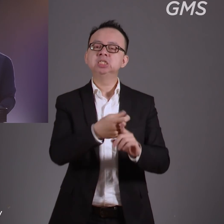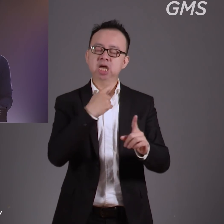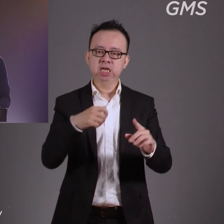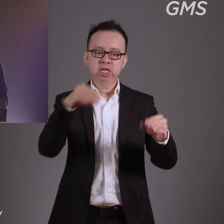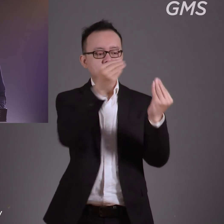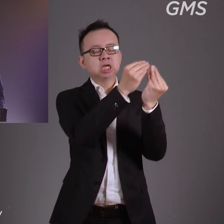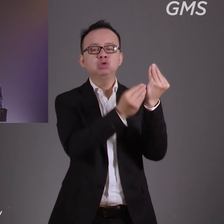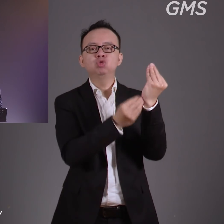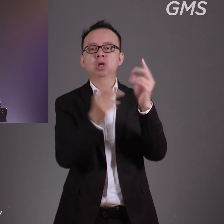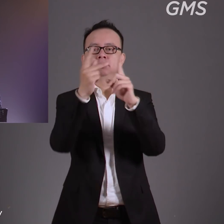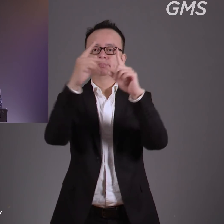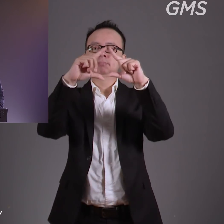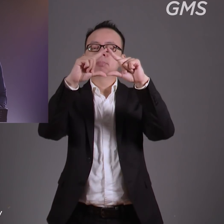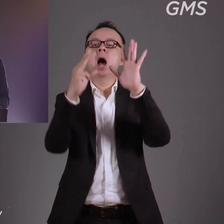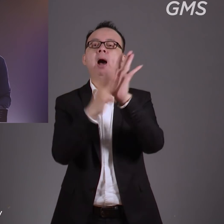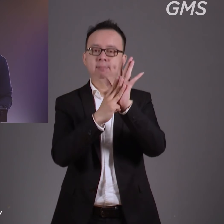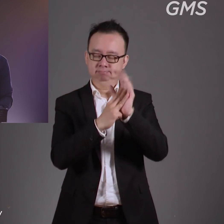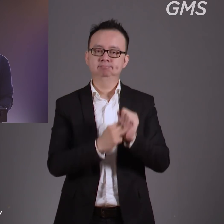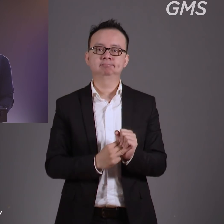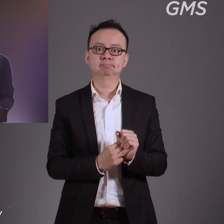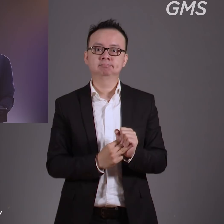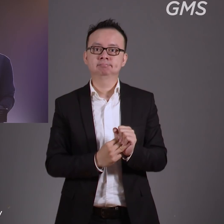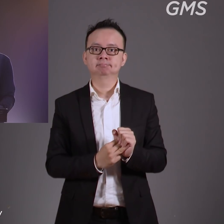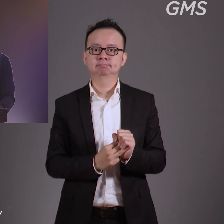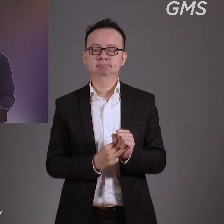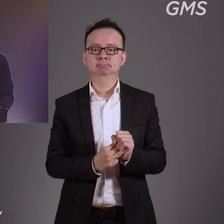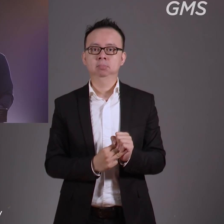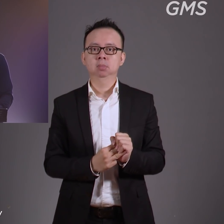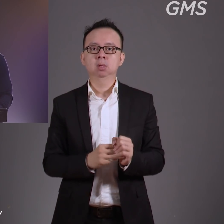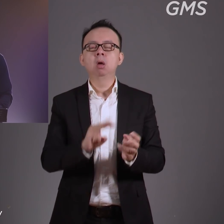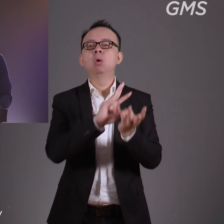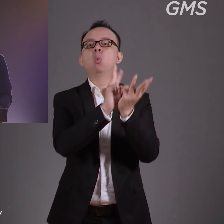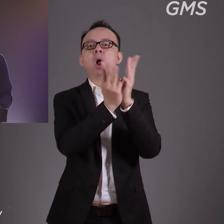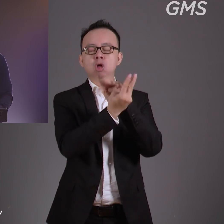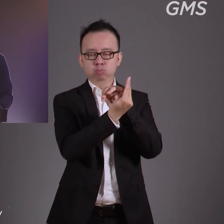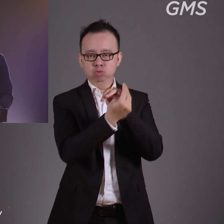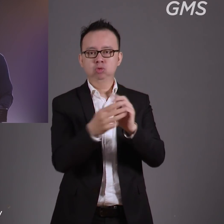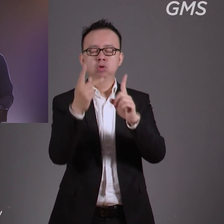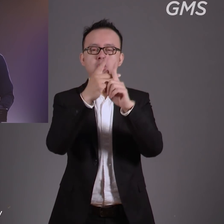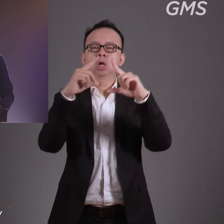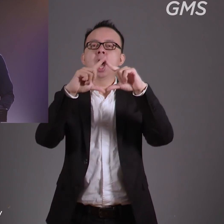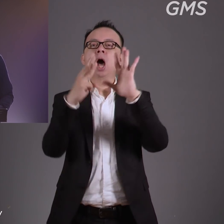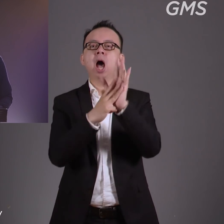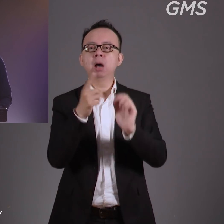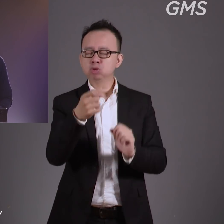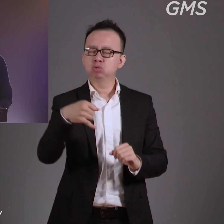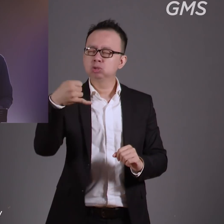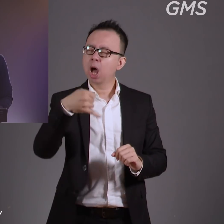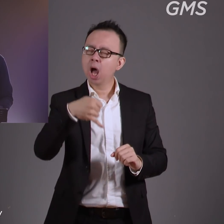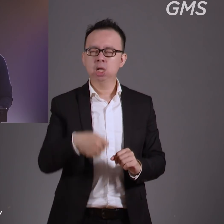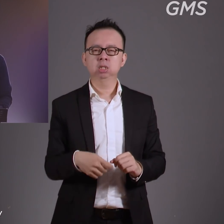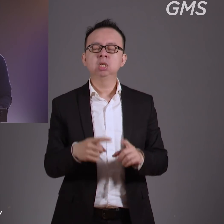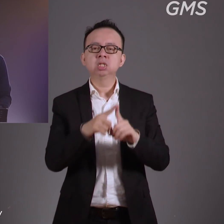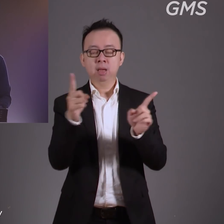Jadi sebenarnya Ham ini sekalipun dikutuki, tapi ketika Yesus mati, dia menebus semua umat manusia,